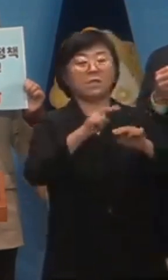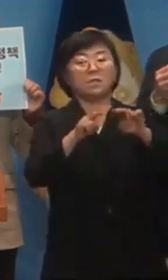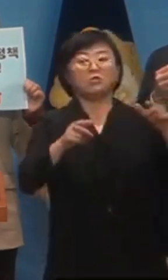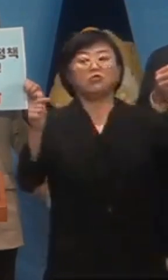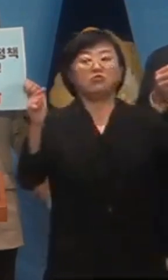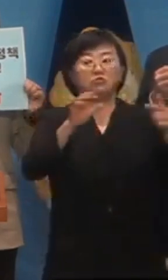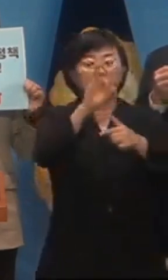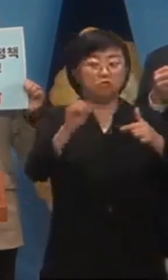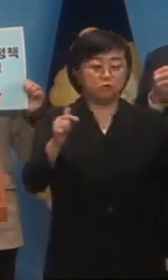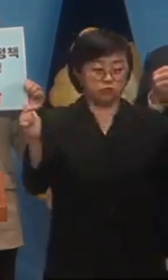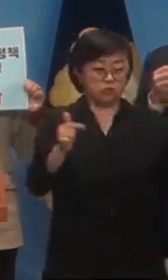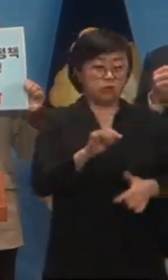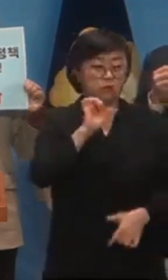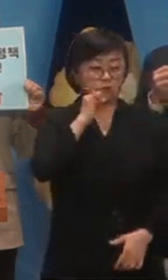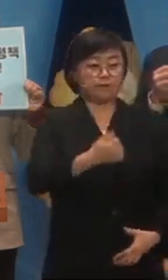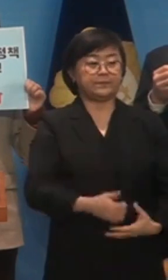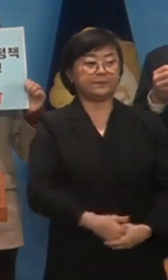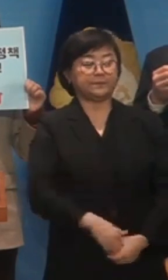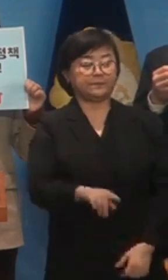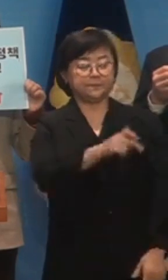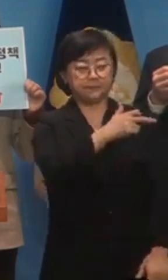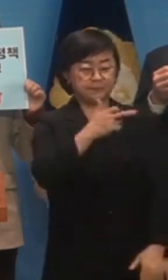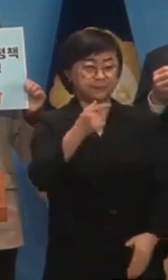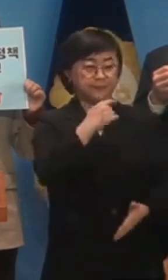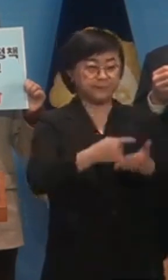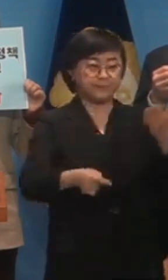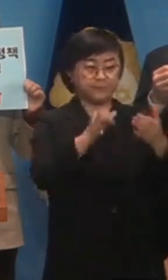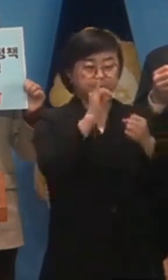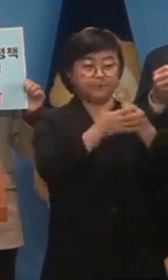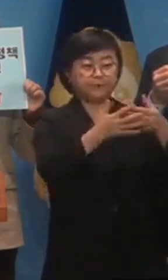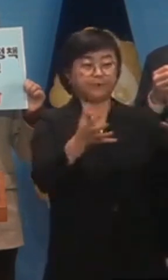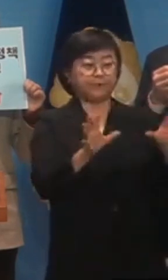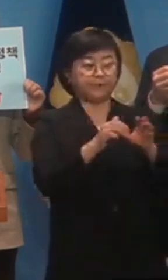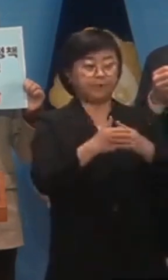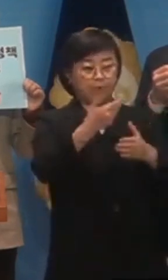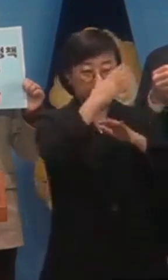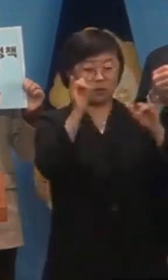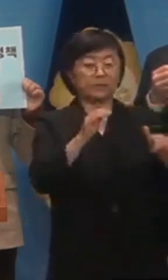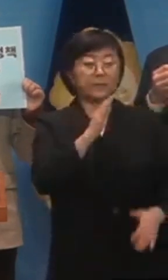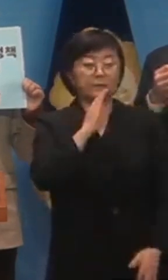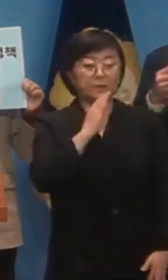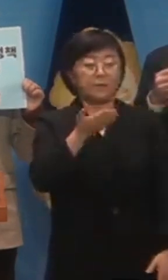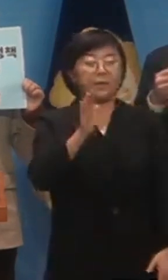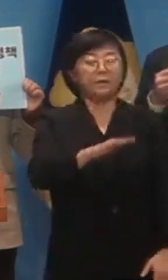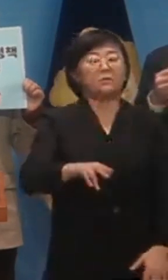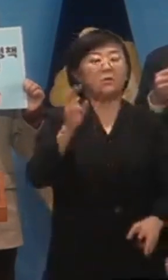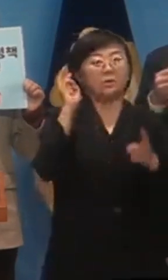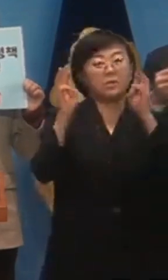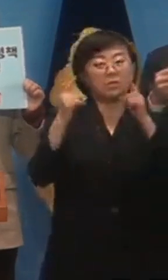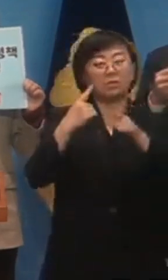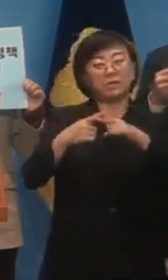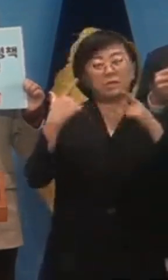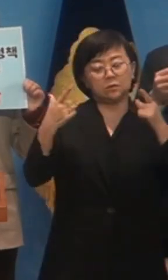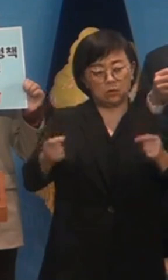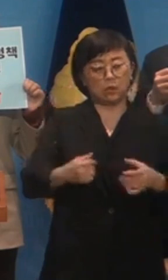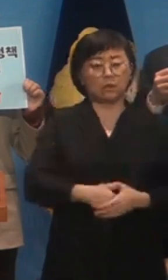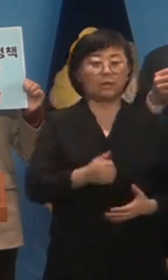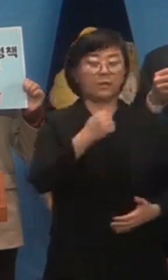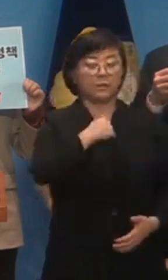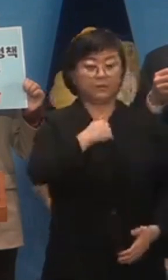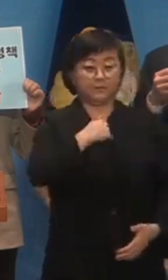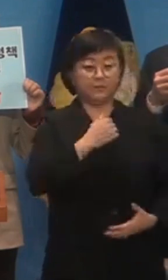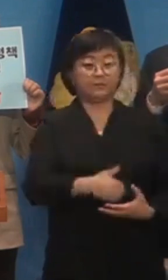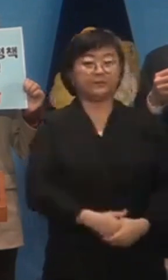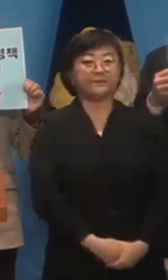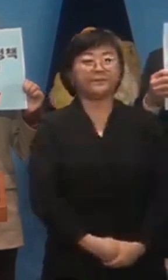낮추기도 어려워졌습니다. 가장 크게 손해를 보는 집단은 물론 청년이지만 저희 기업도 막막하긴